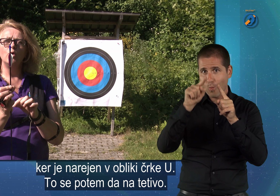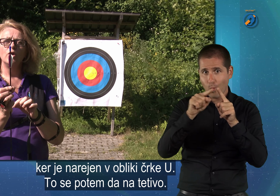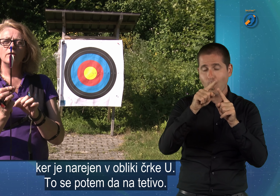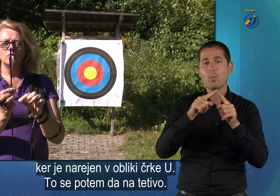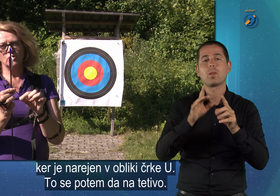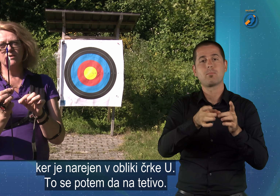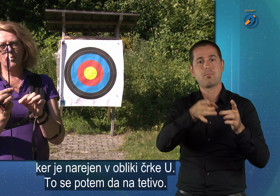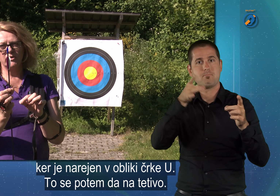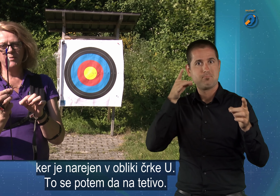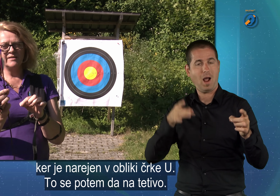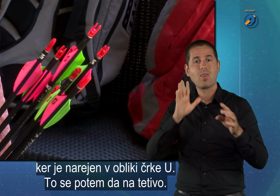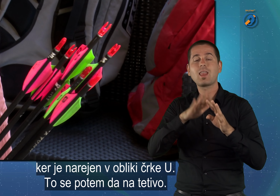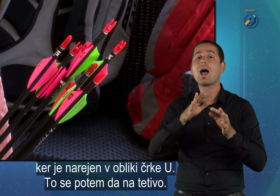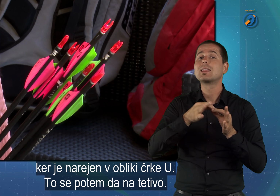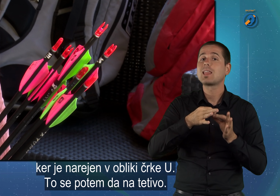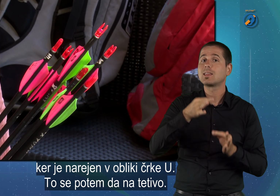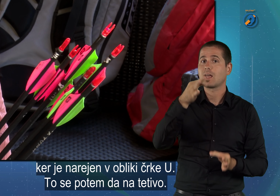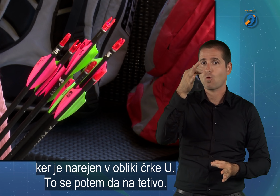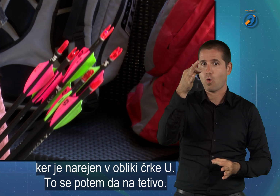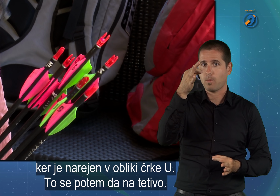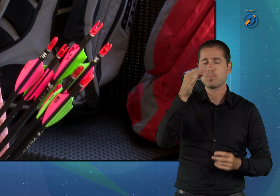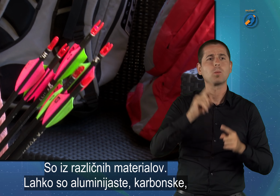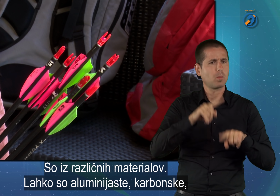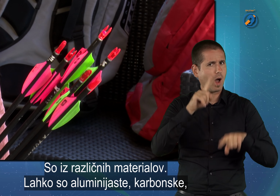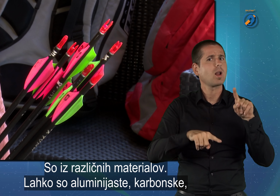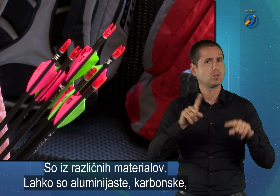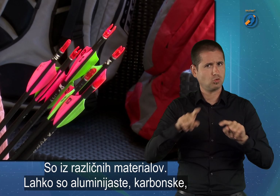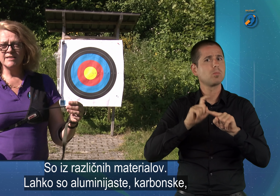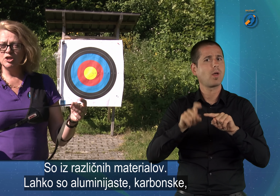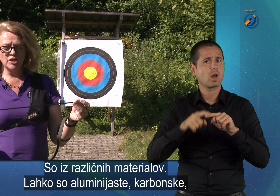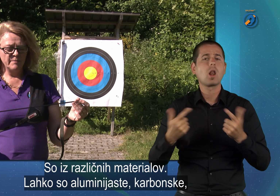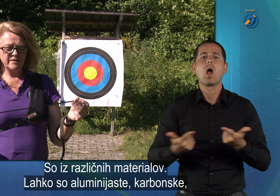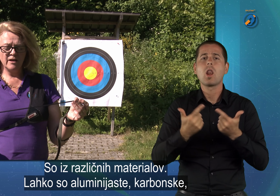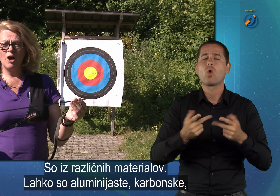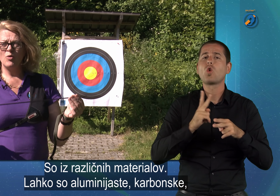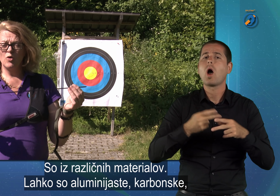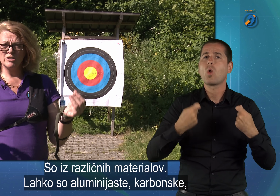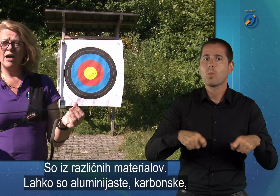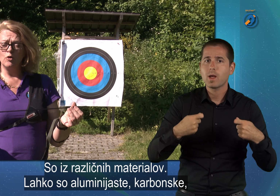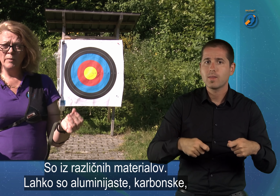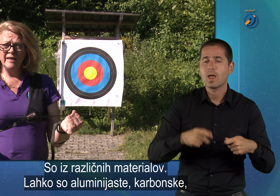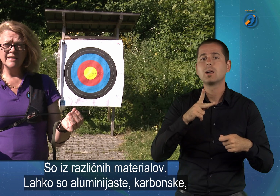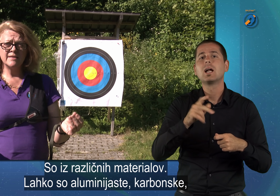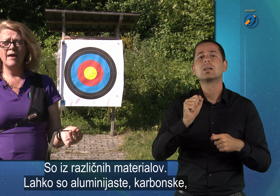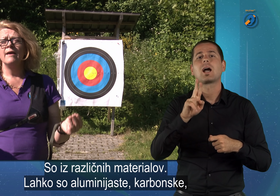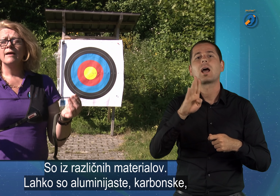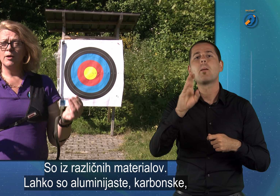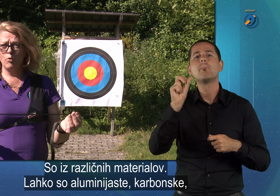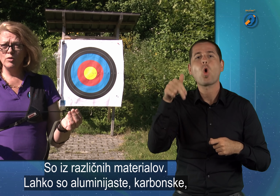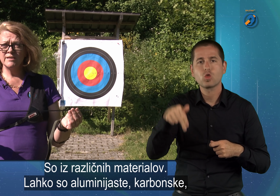U, to se da potem na tetivo. Potem so pa iz različnih materialov. Lahko so